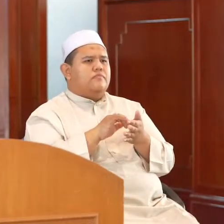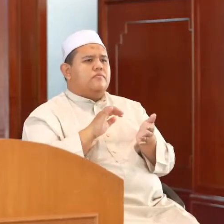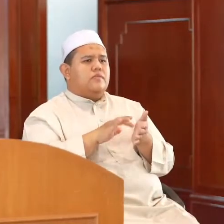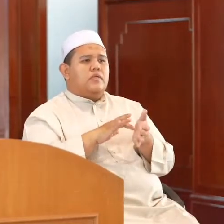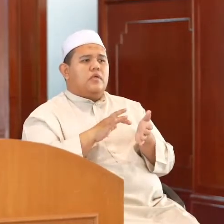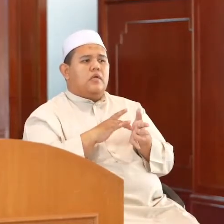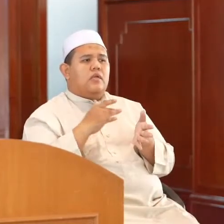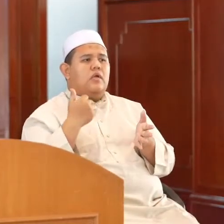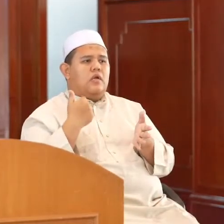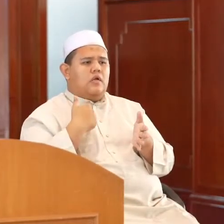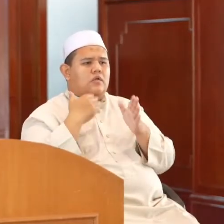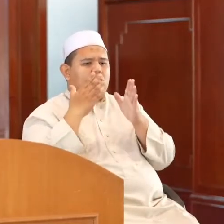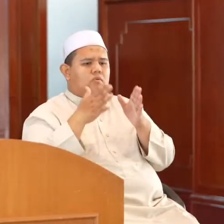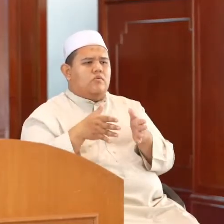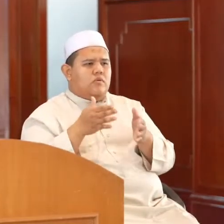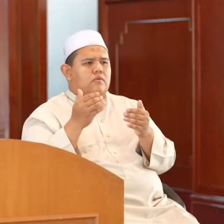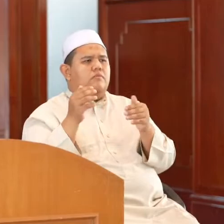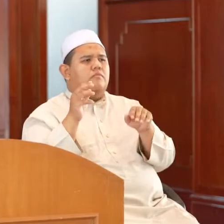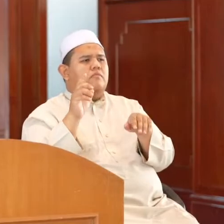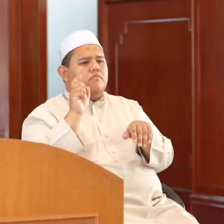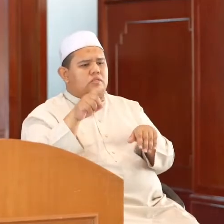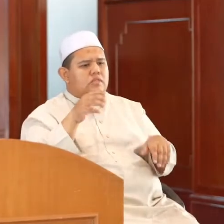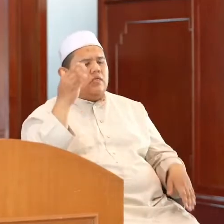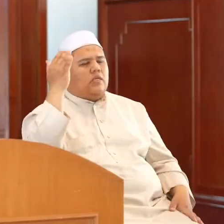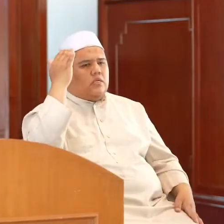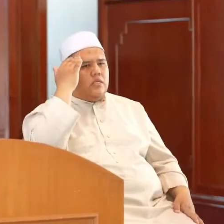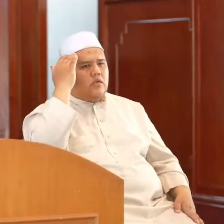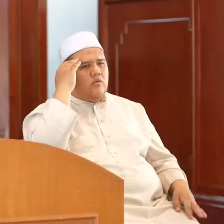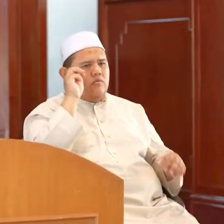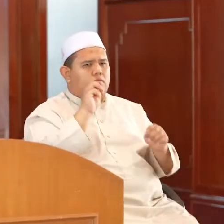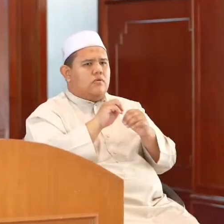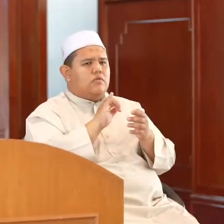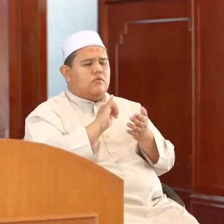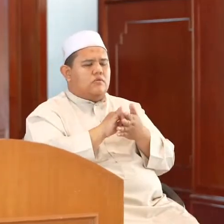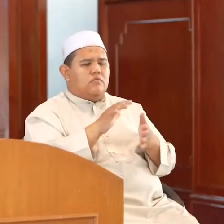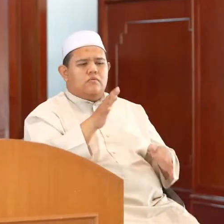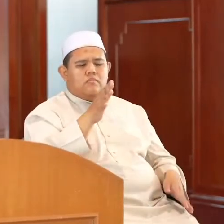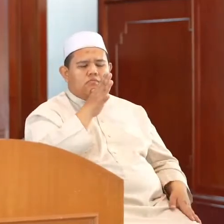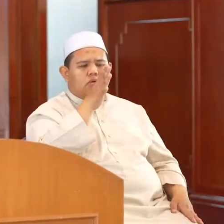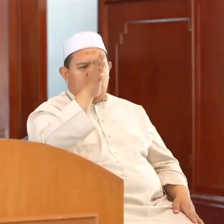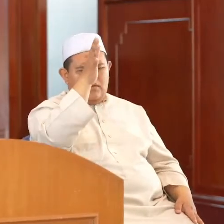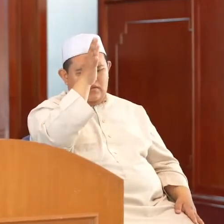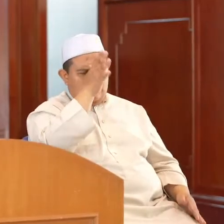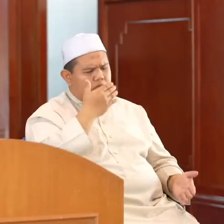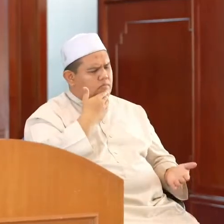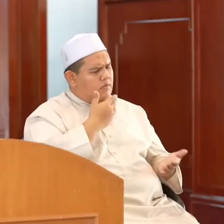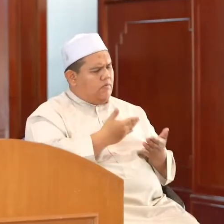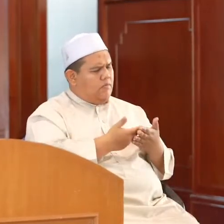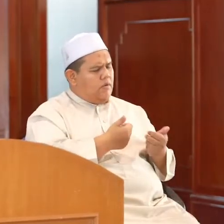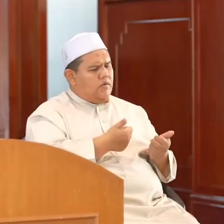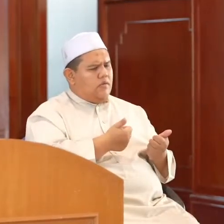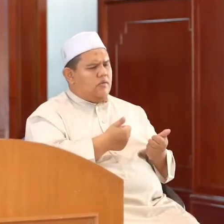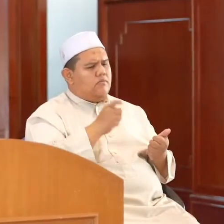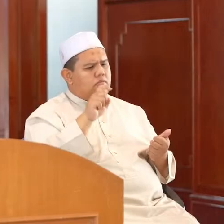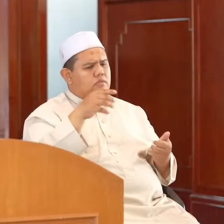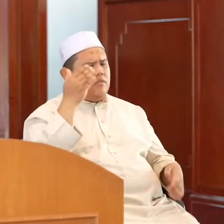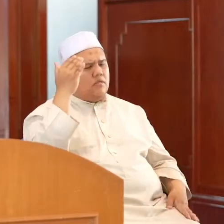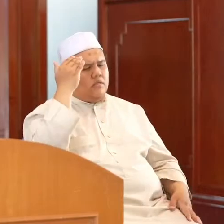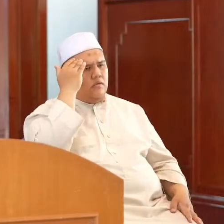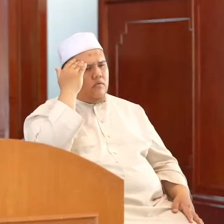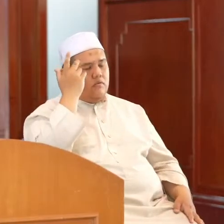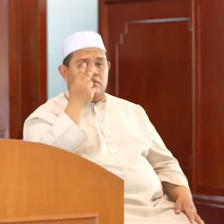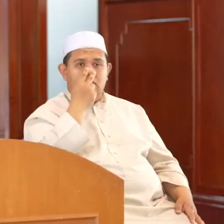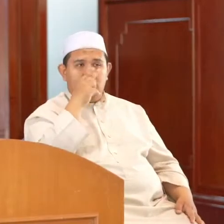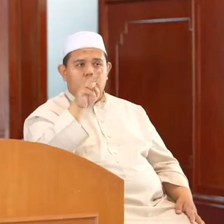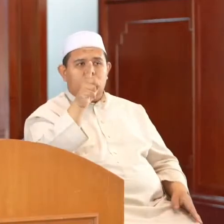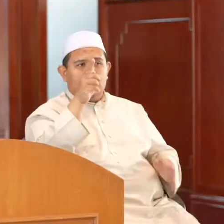kadang-kadang ada orang kena sedar macam tu. Mak, ibu, bapa yang baik tak? Saya tengok ada